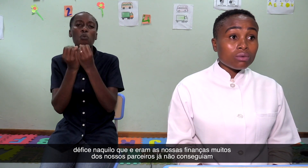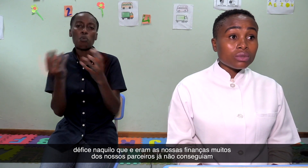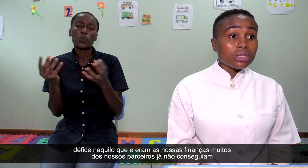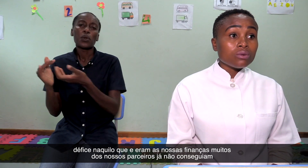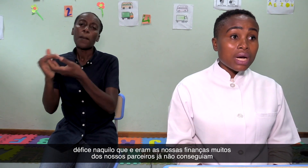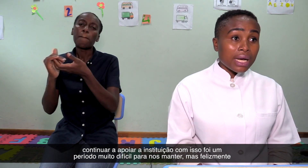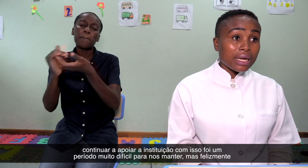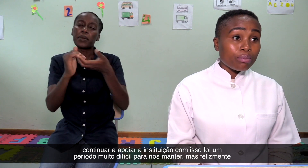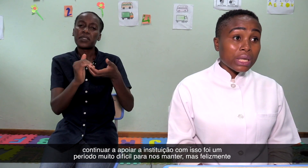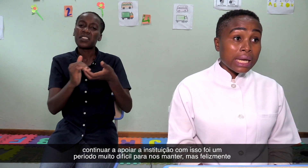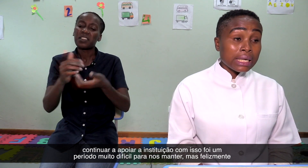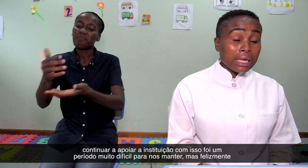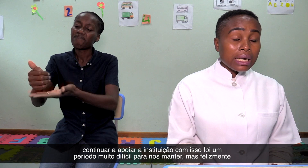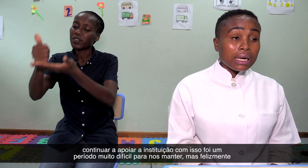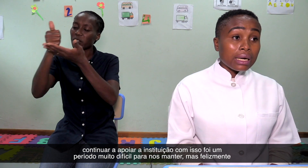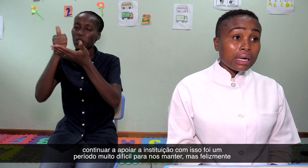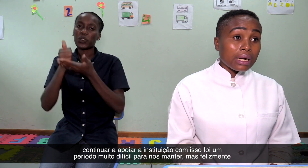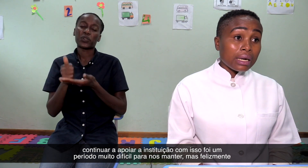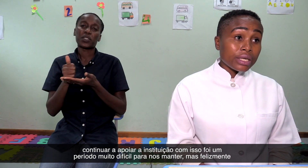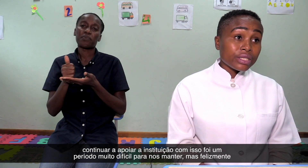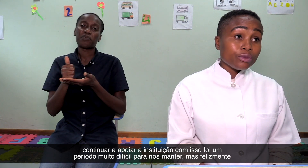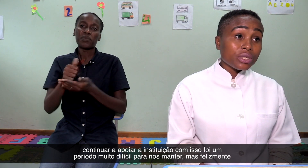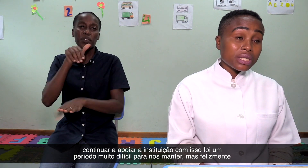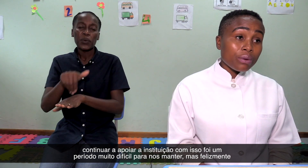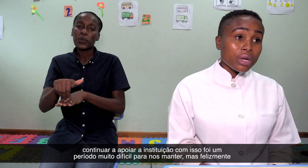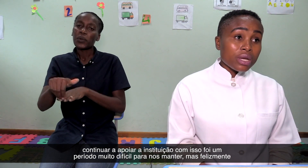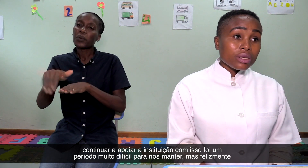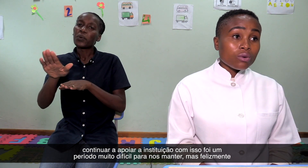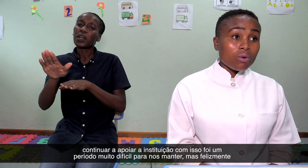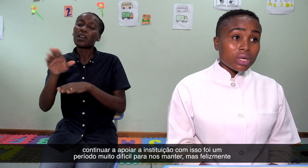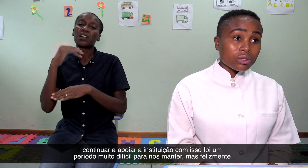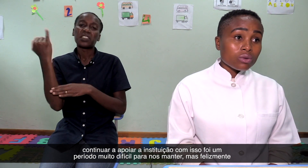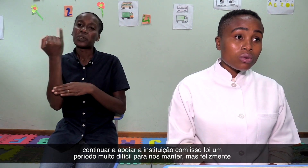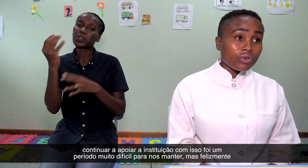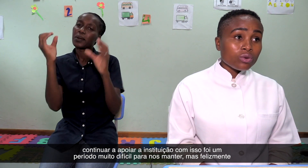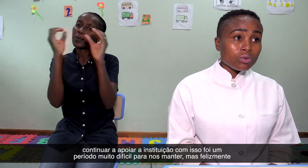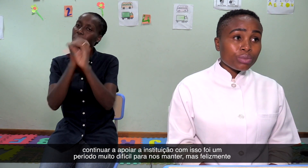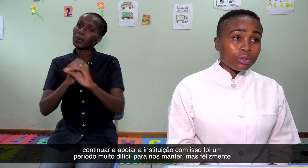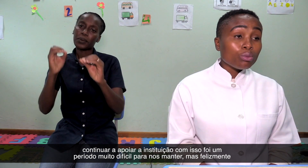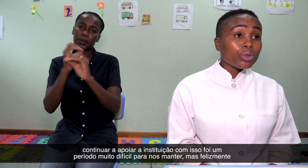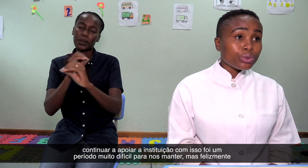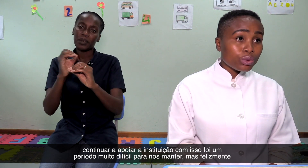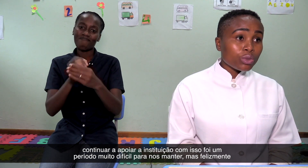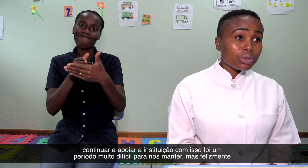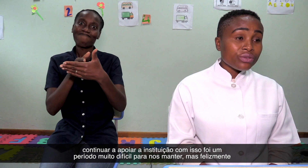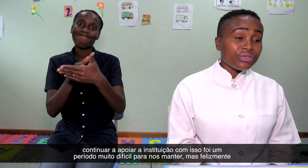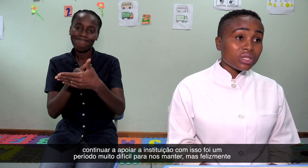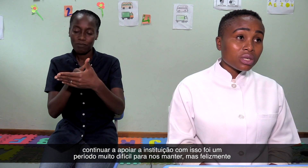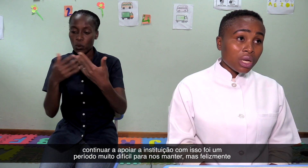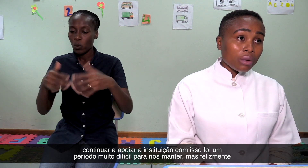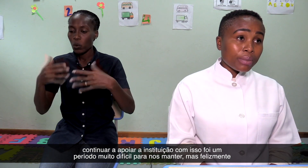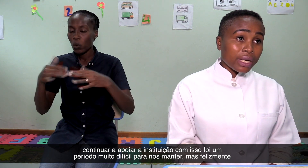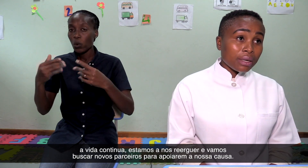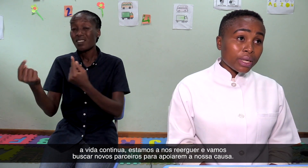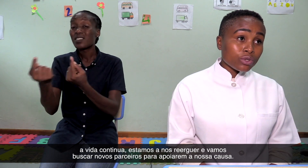conseguiam continuar a apoiar a instituição, e com isso foi um período muito